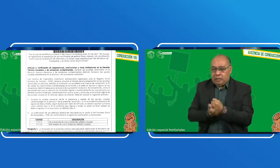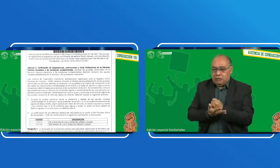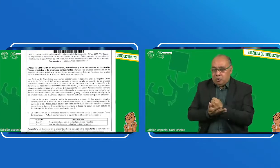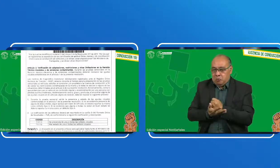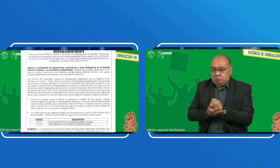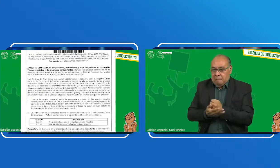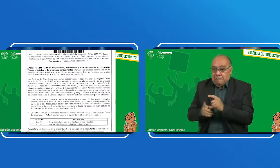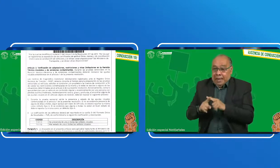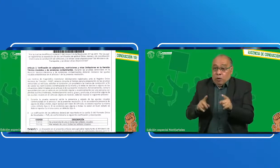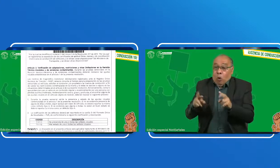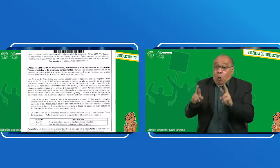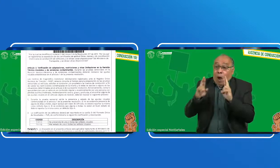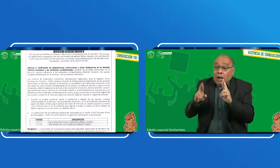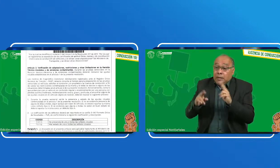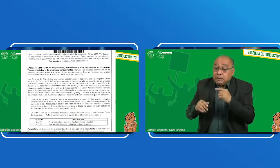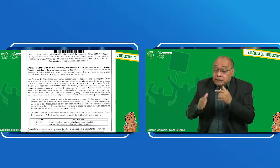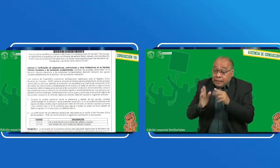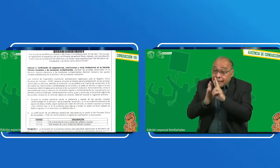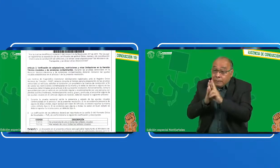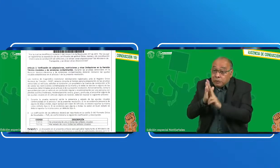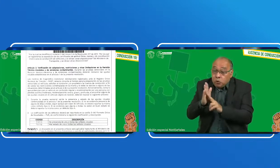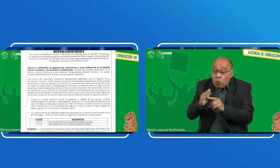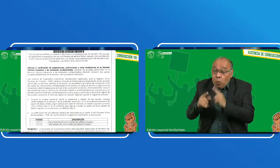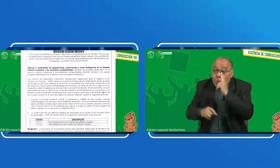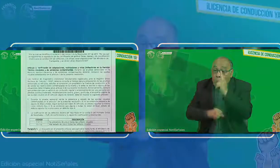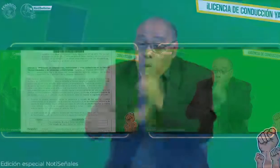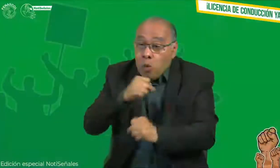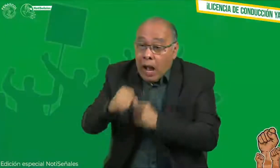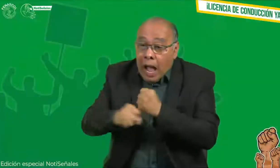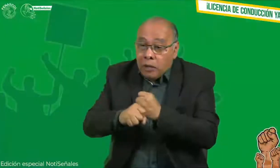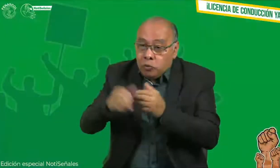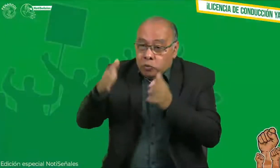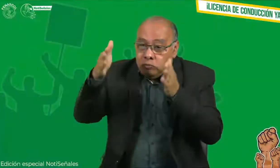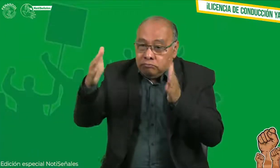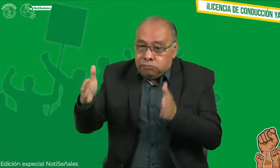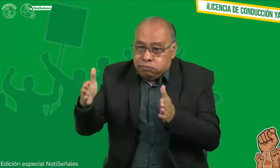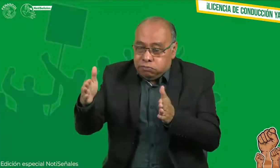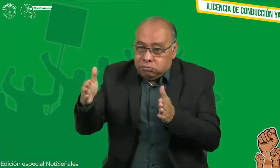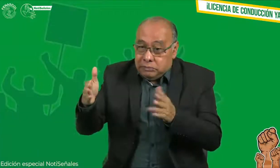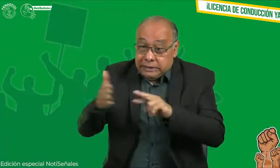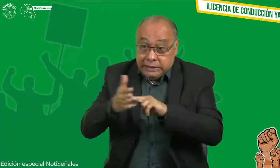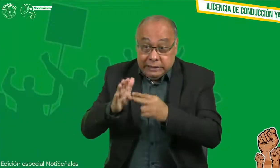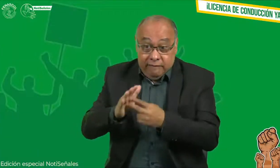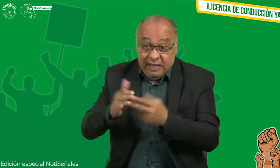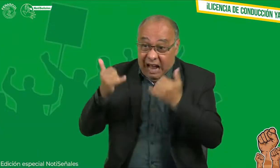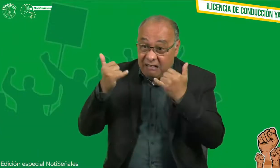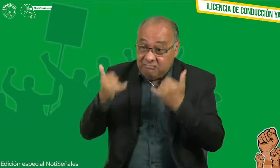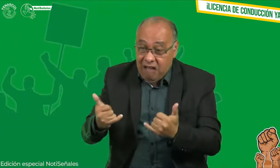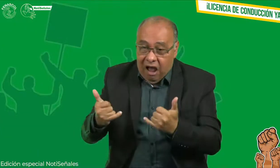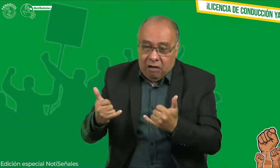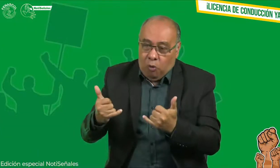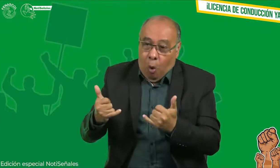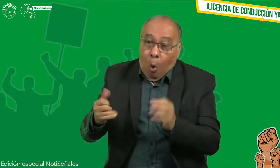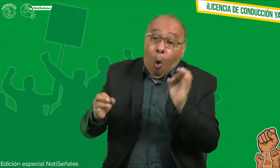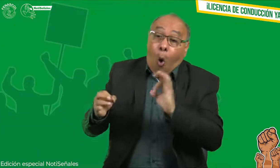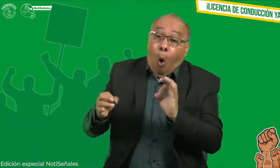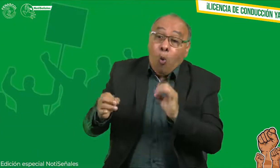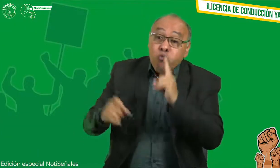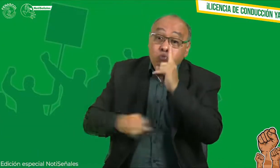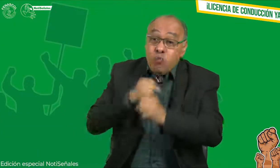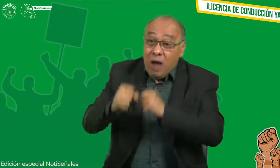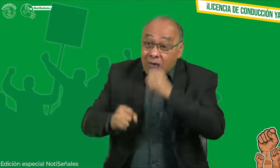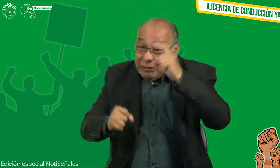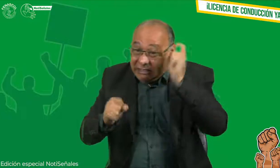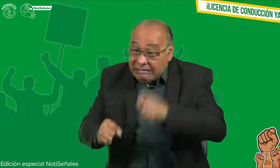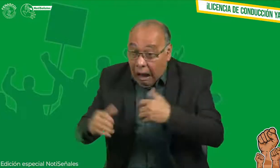los espejos laterales o el espejo retrovisor. Así que en este momento no es exigible. Se tiene un año